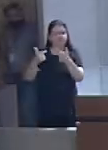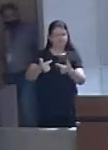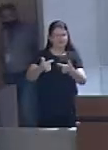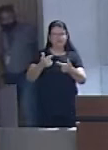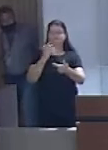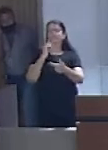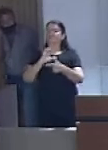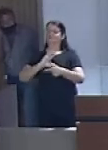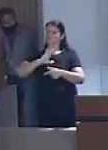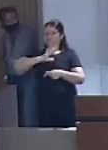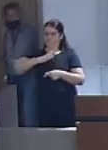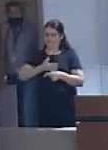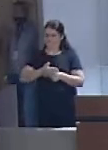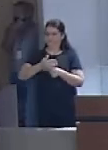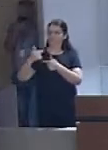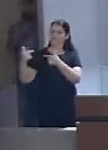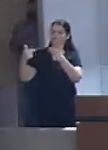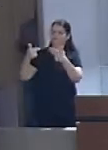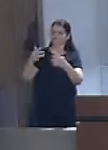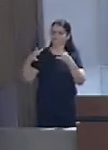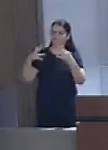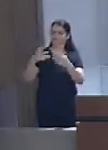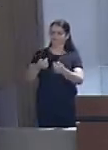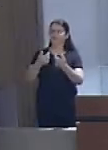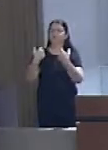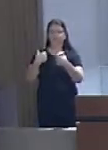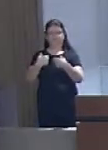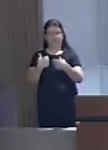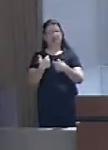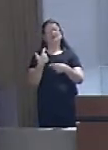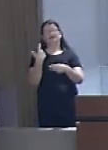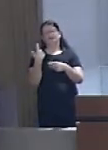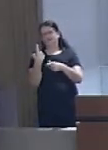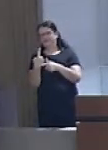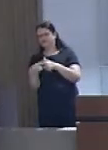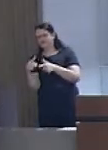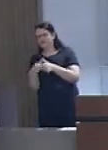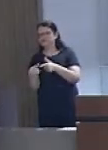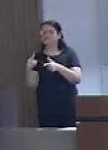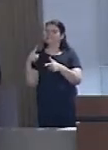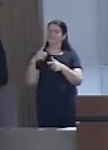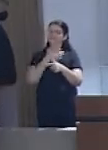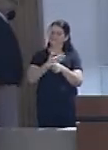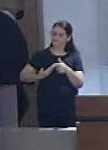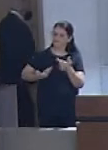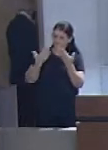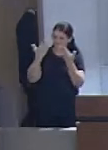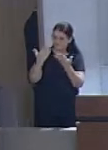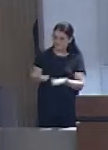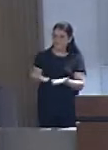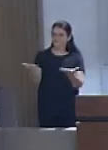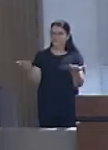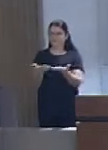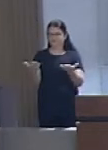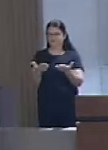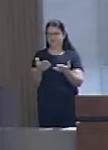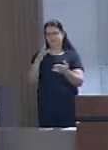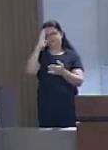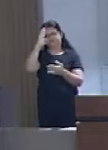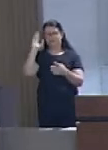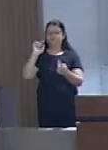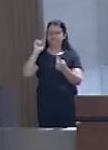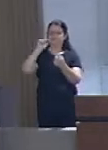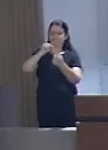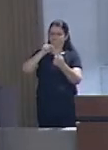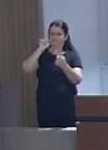com coragem de enfrentar todos os demandos desse governo que está aí e principalmente em relação a esse da